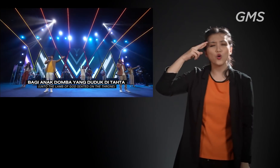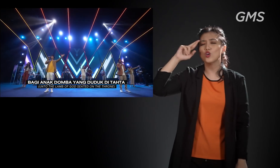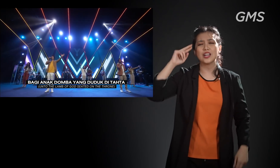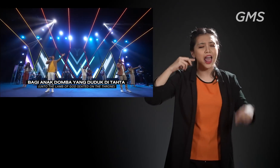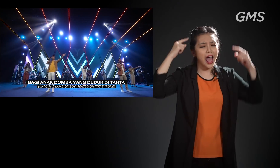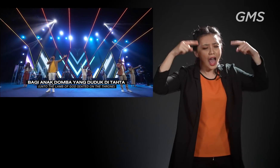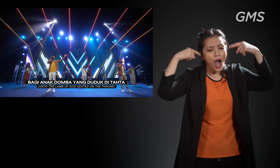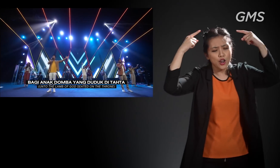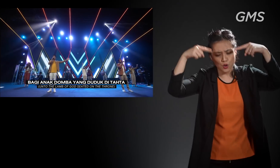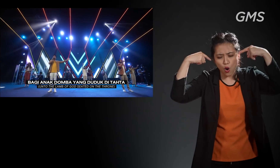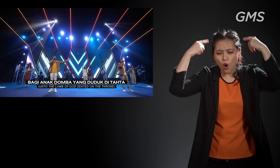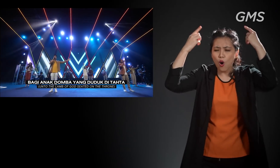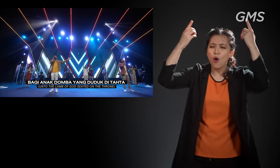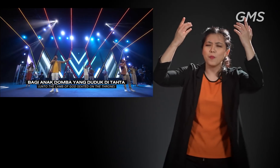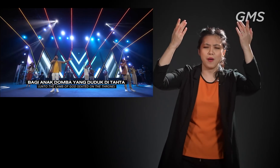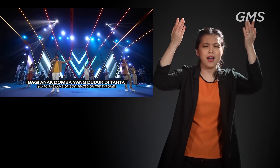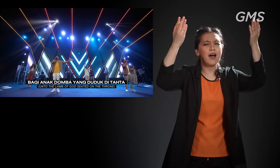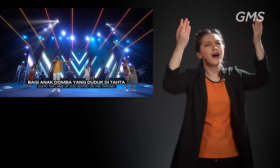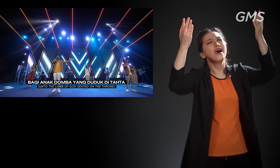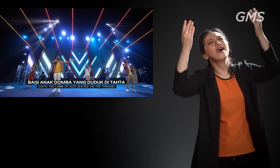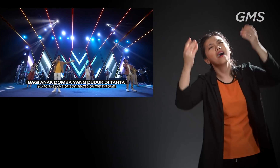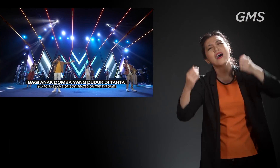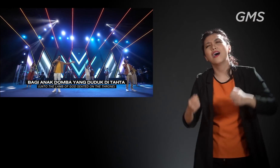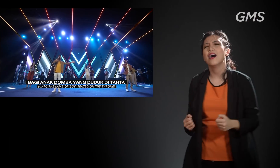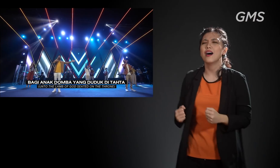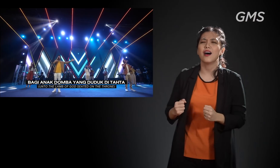Bagi anak domba